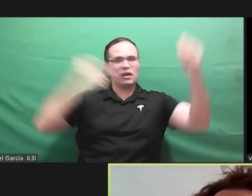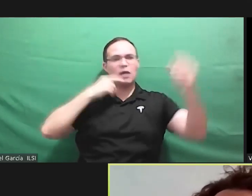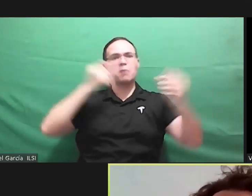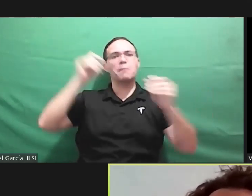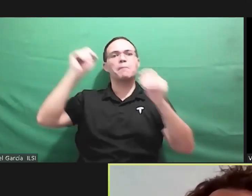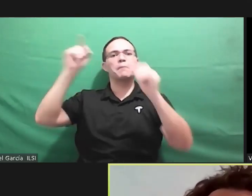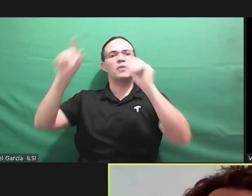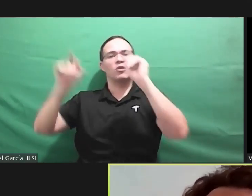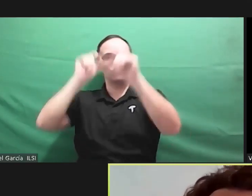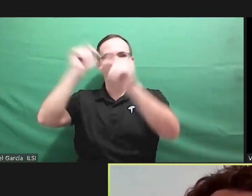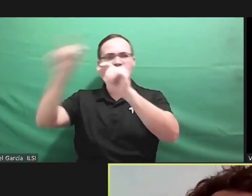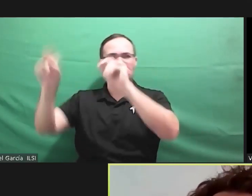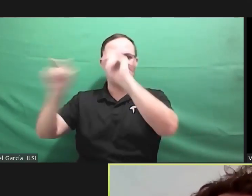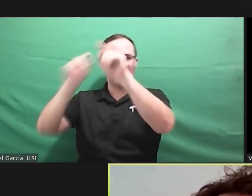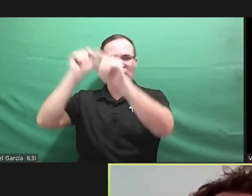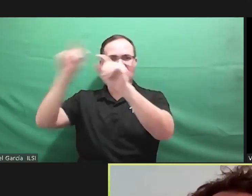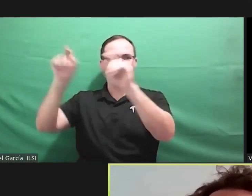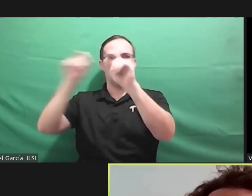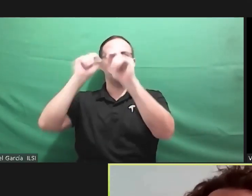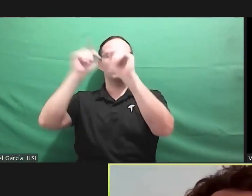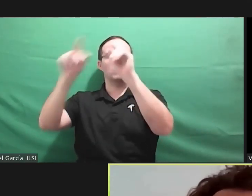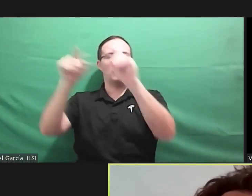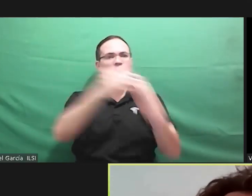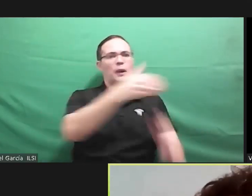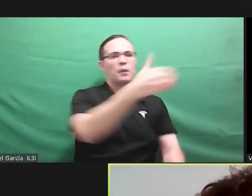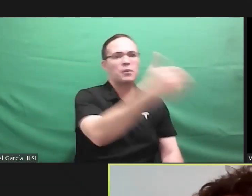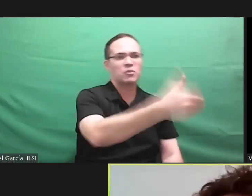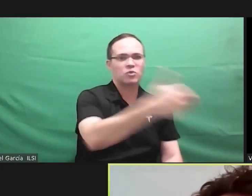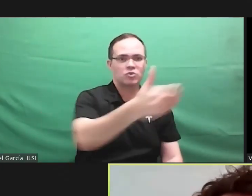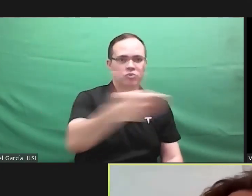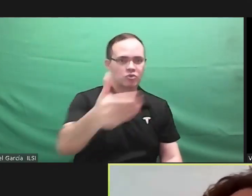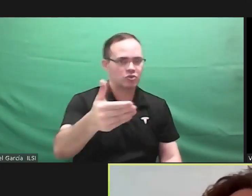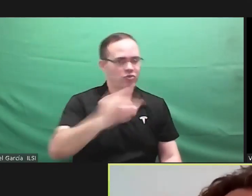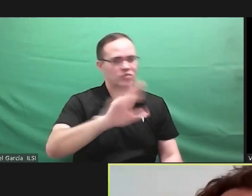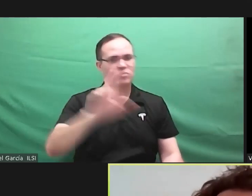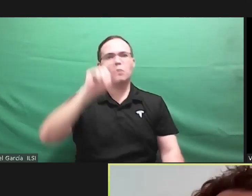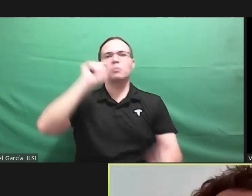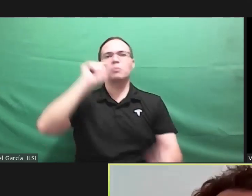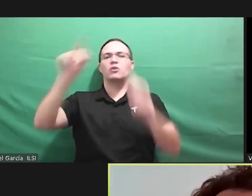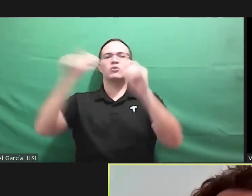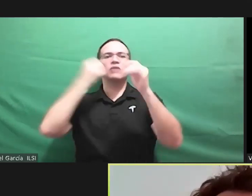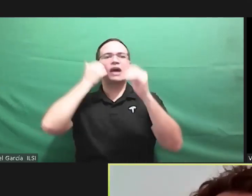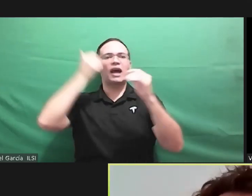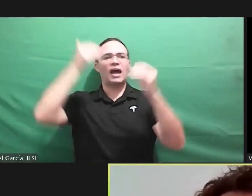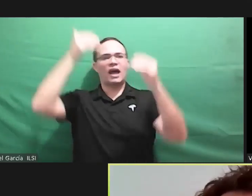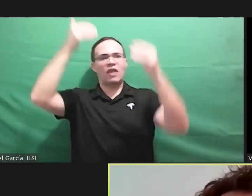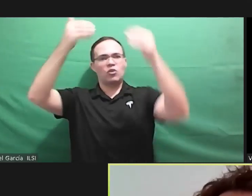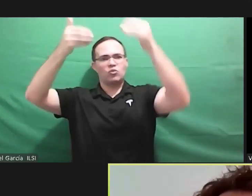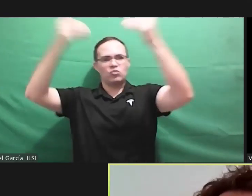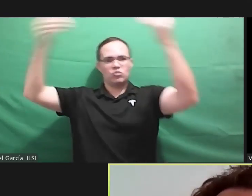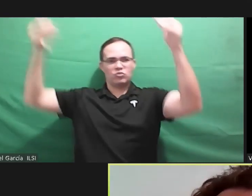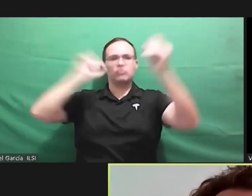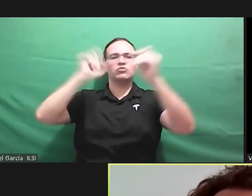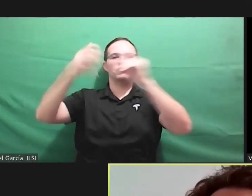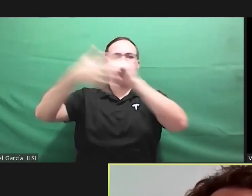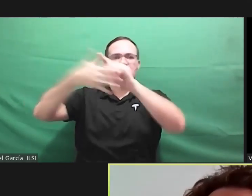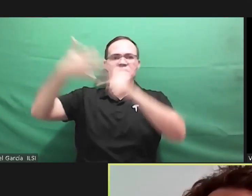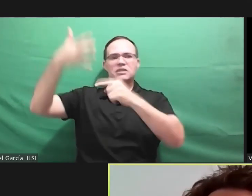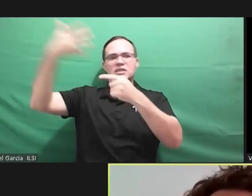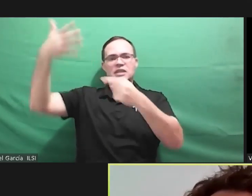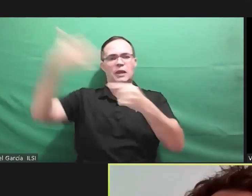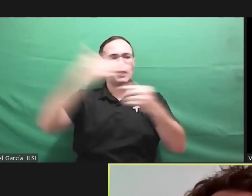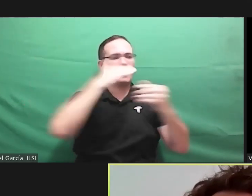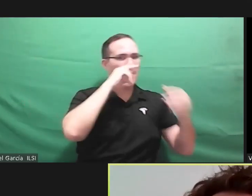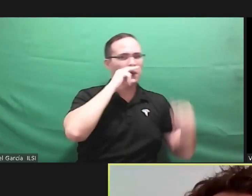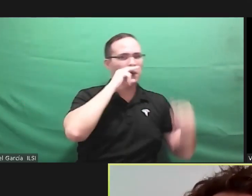preguntar directamente a los adultos si, las 6 preguntas, si utilizamos la versión breve. Siguiente, por favor.